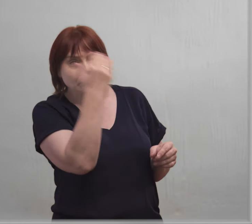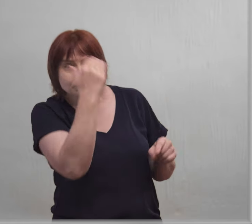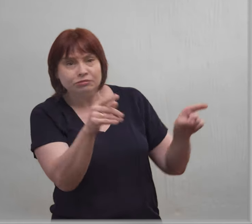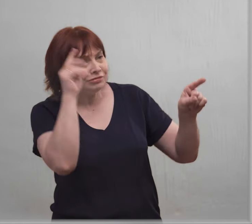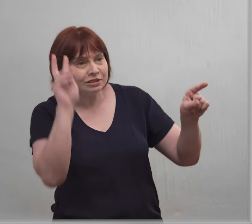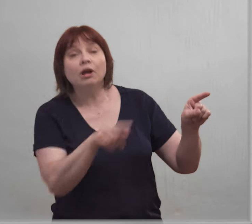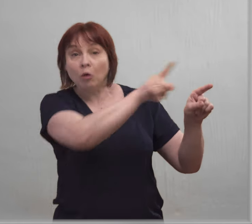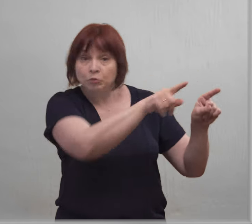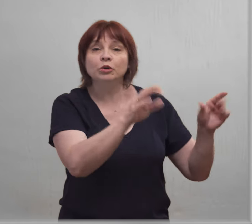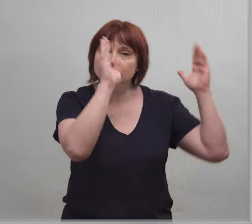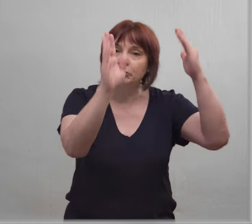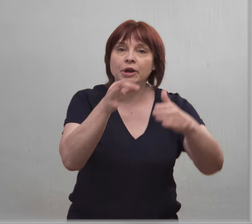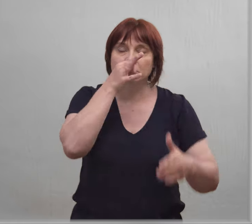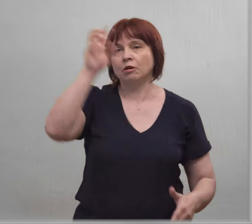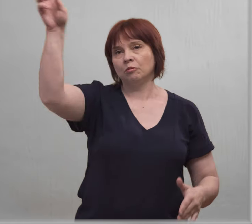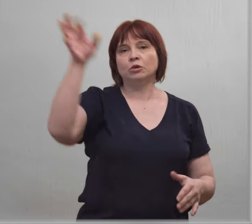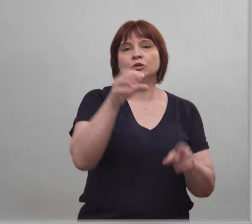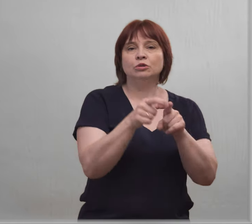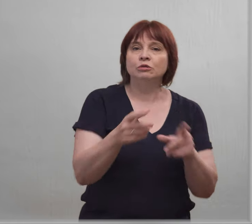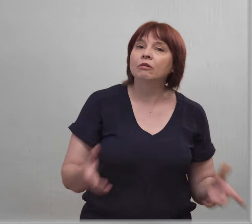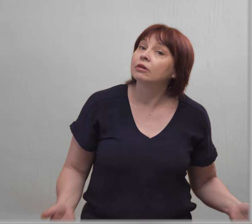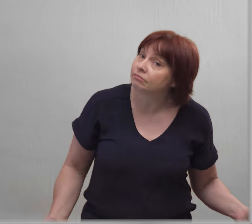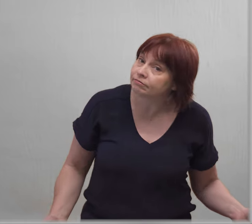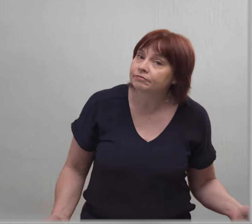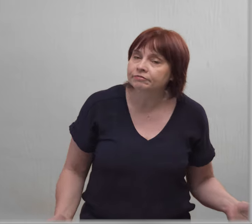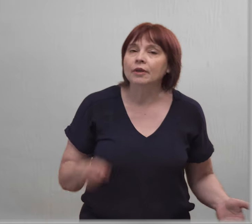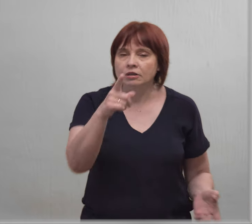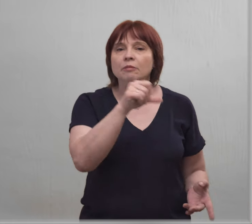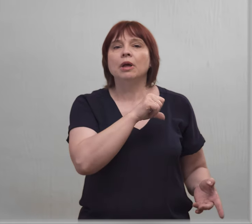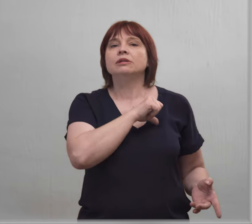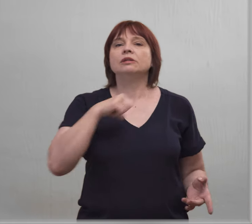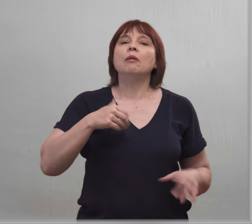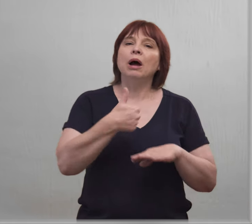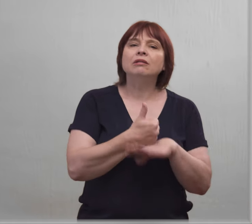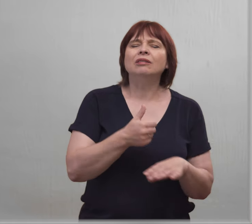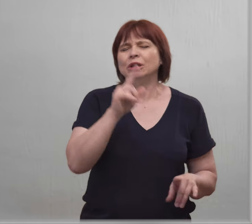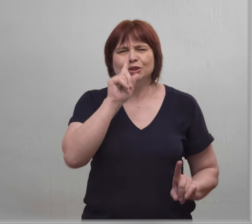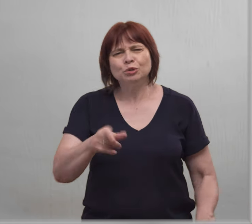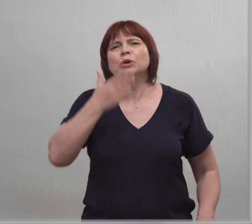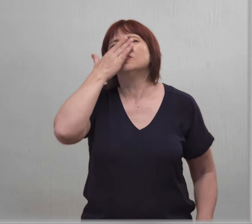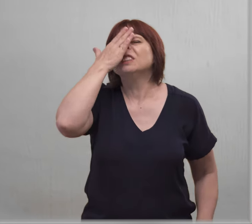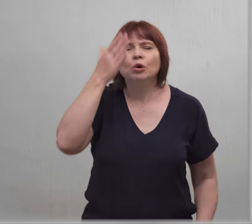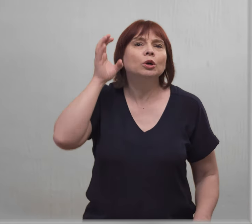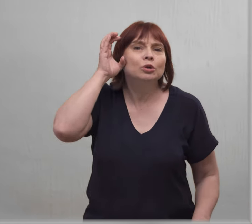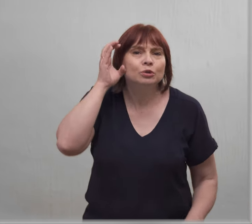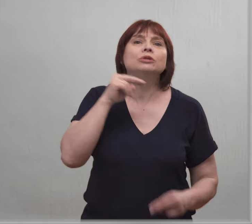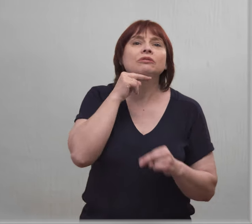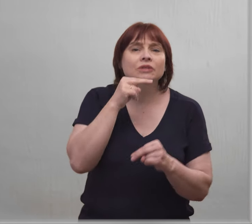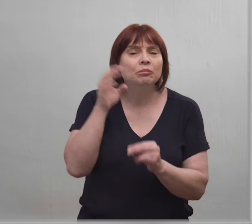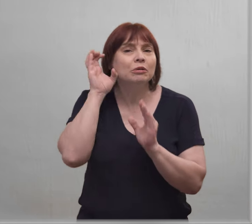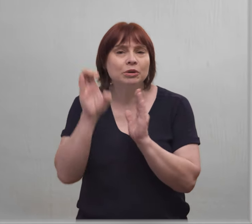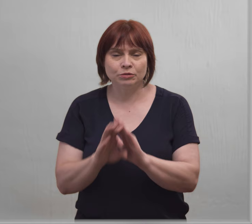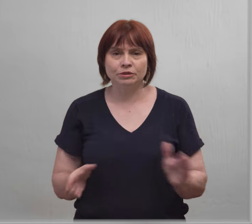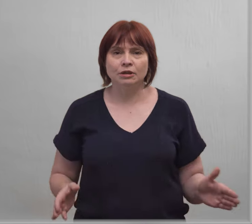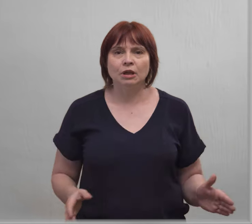Но самое главное, нам нужно быть наполненным Божьим Словом, потому что Его Слово – это свет нашей стезе, чтобы мы не